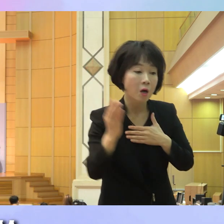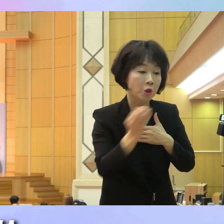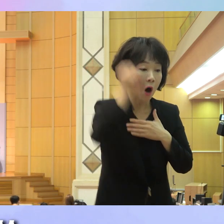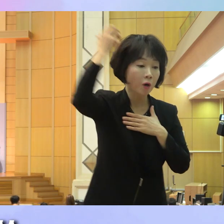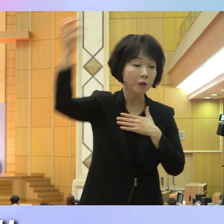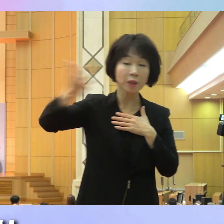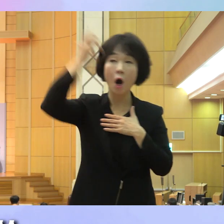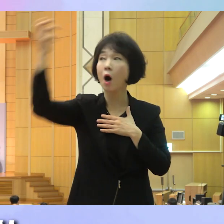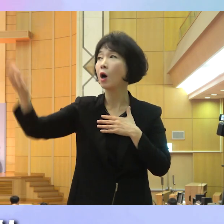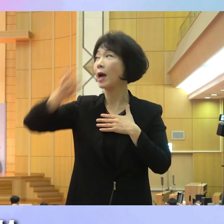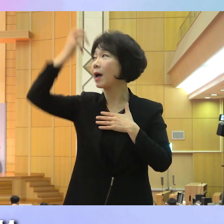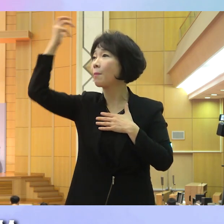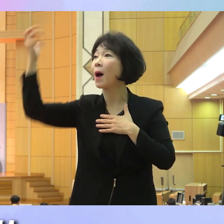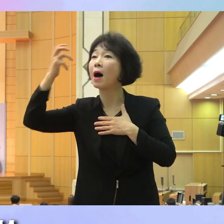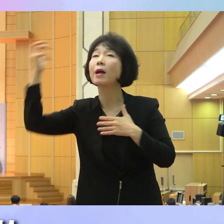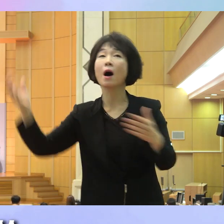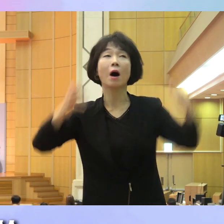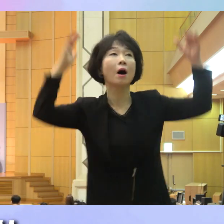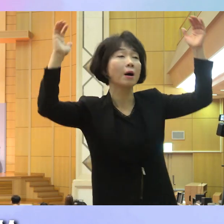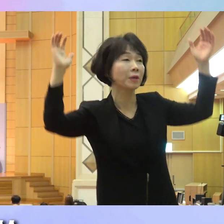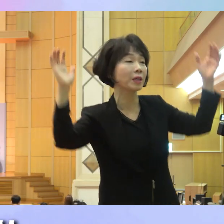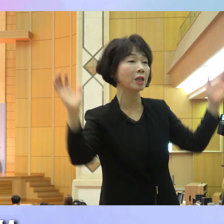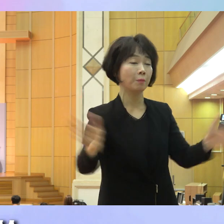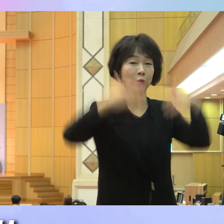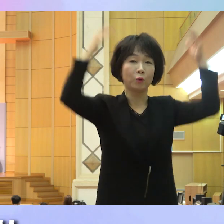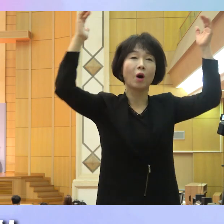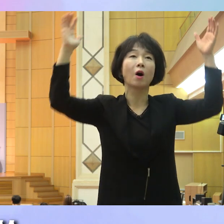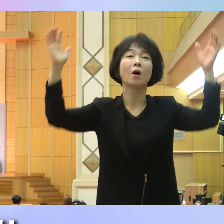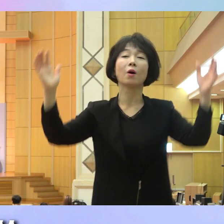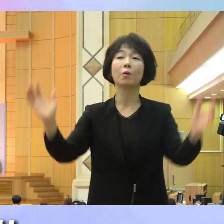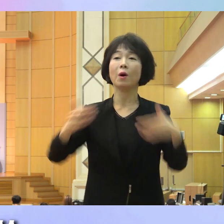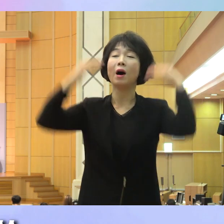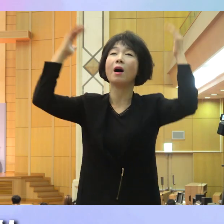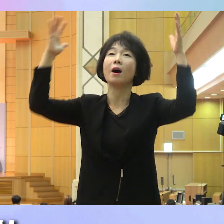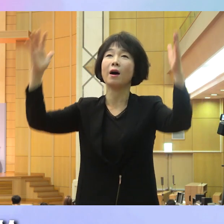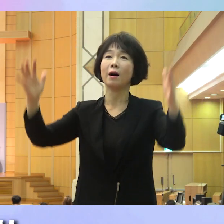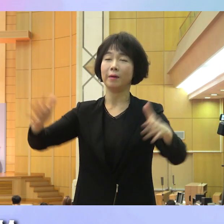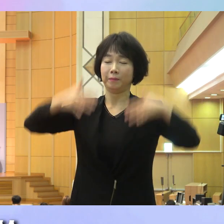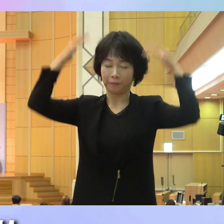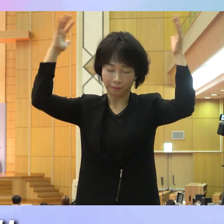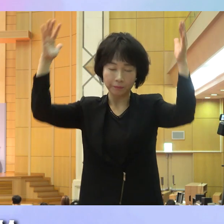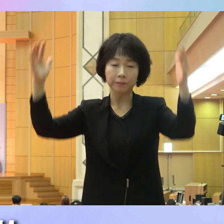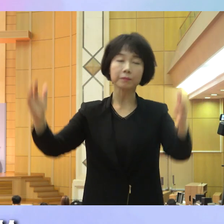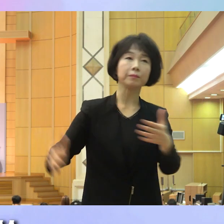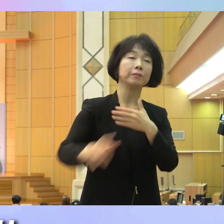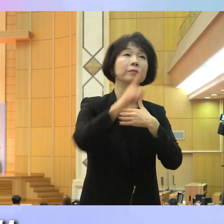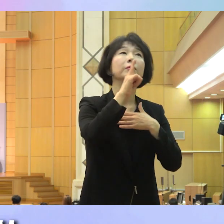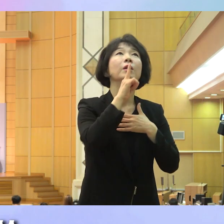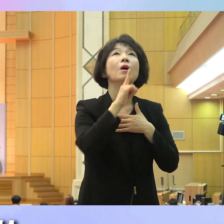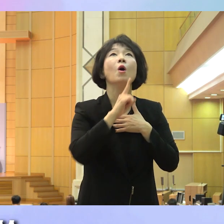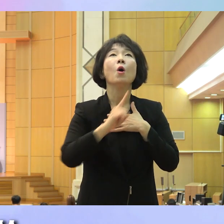하소서. 성령의 바람 이제 불어와